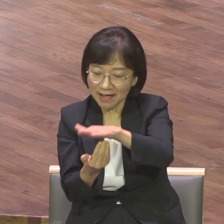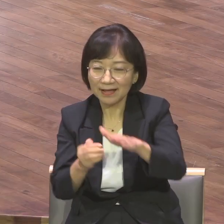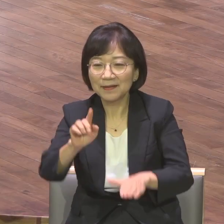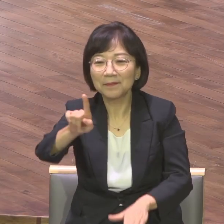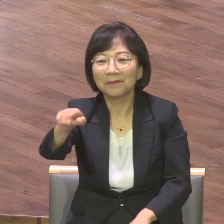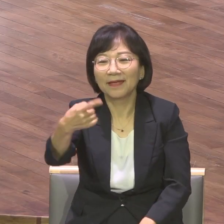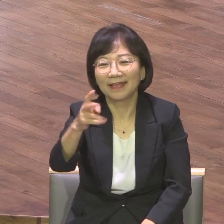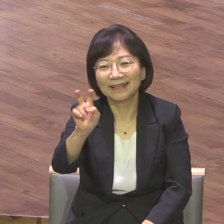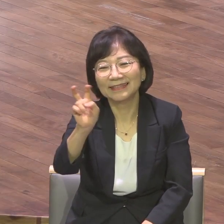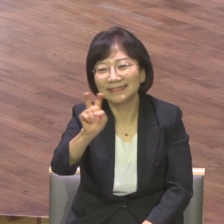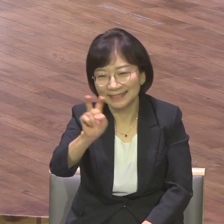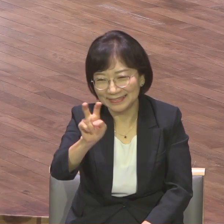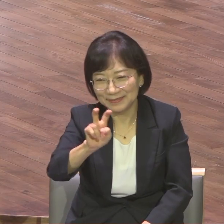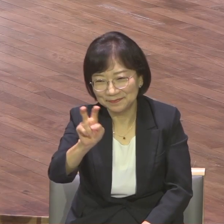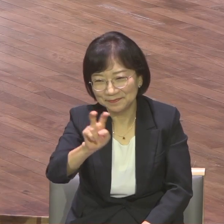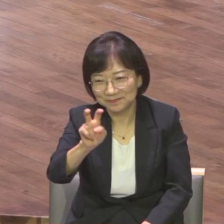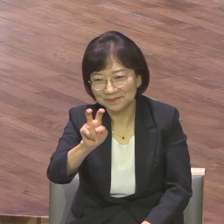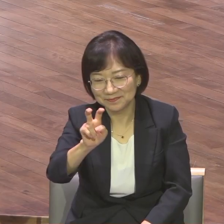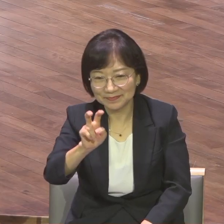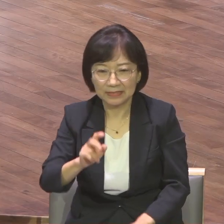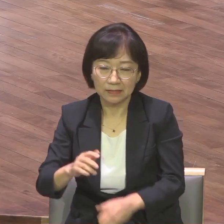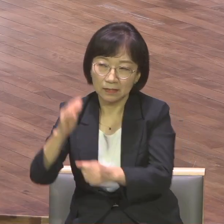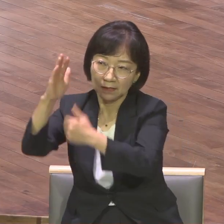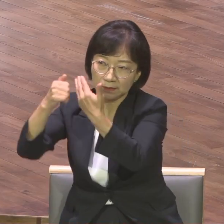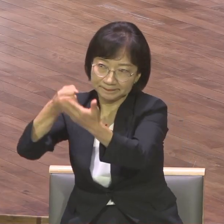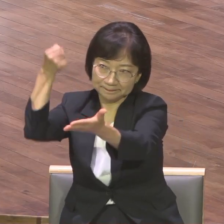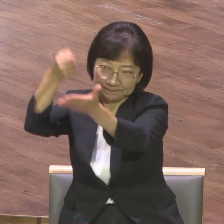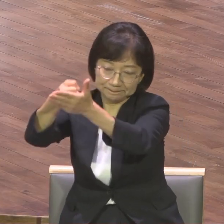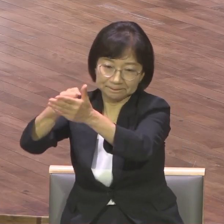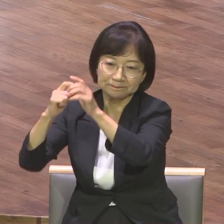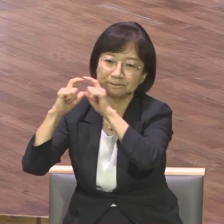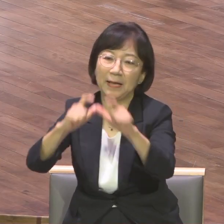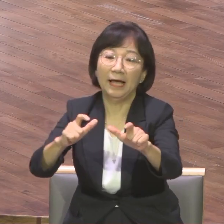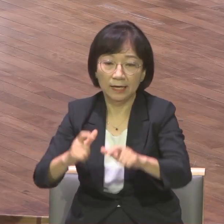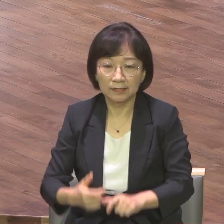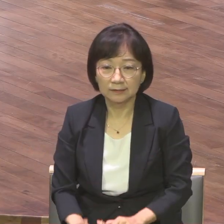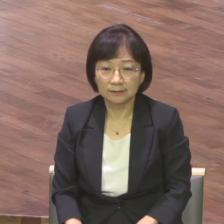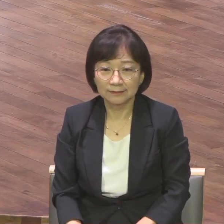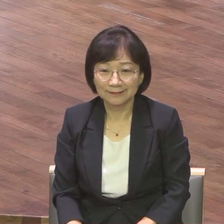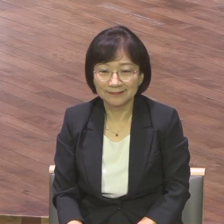120살까지 인간 노력 못한다. 딱 정해 버렸어.